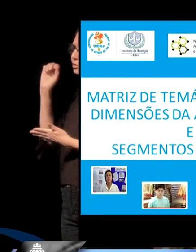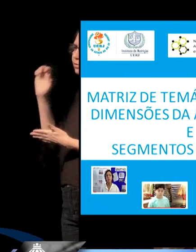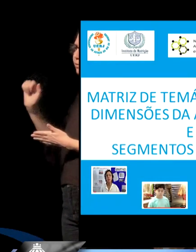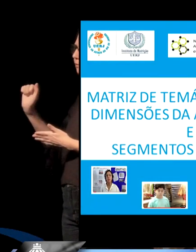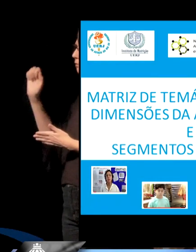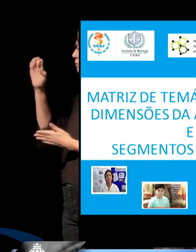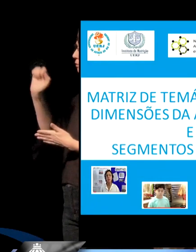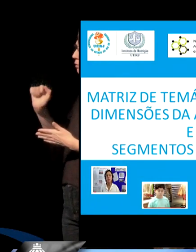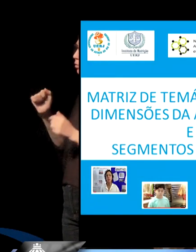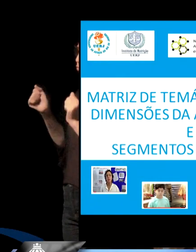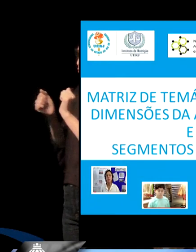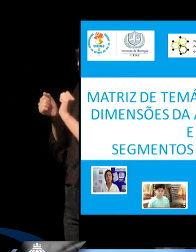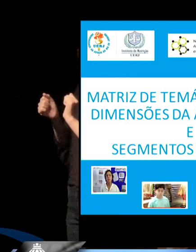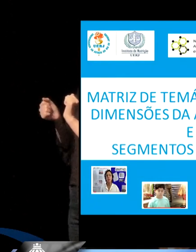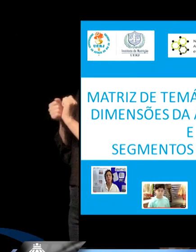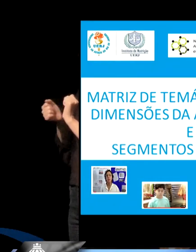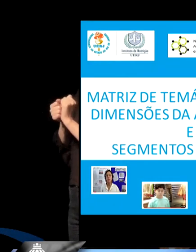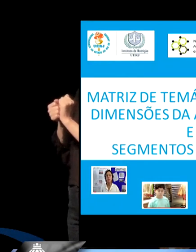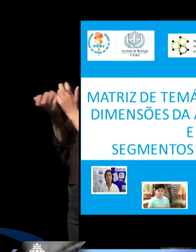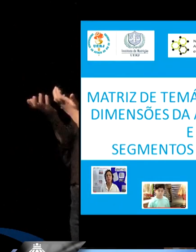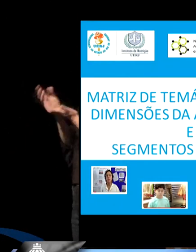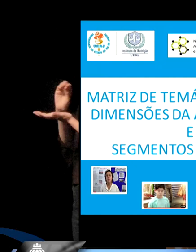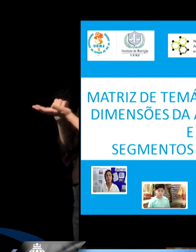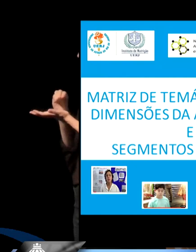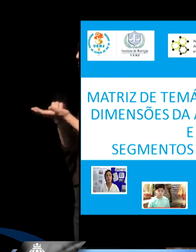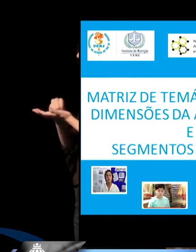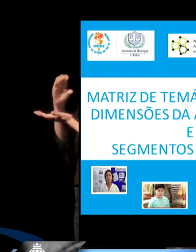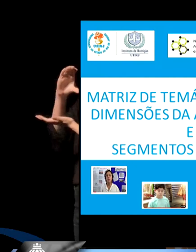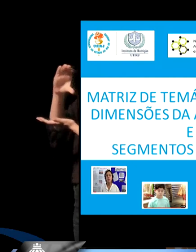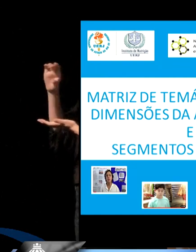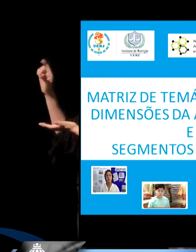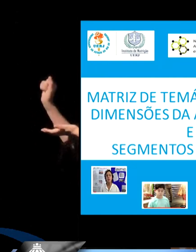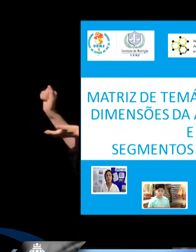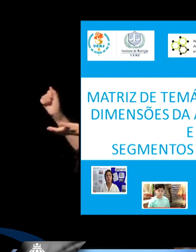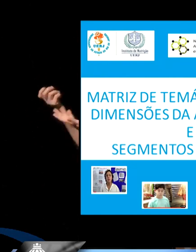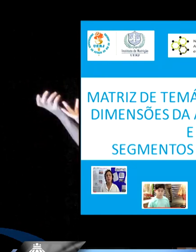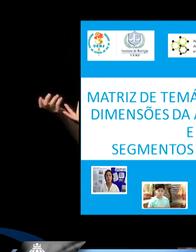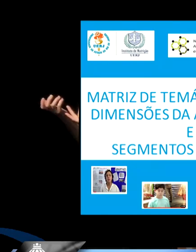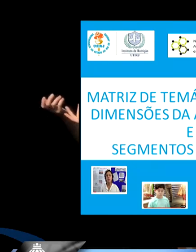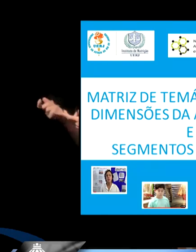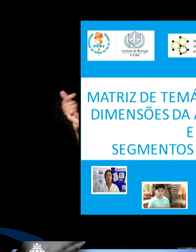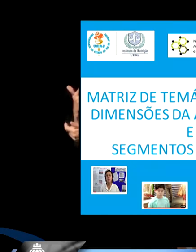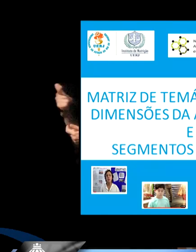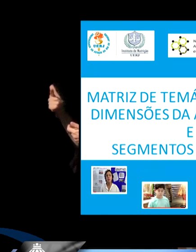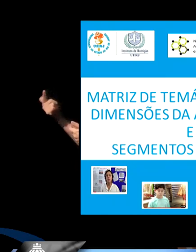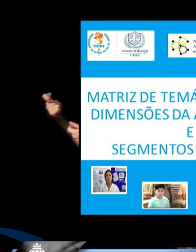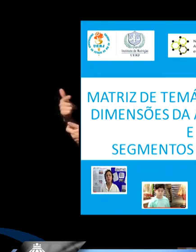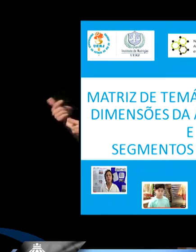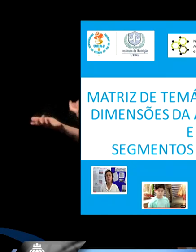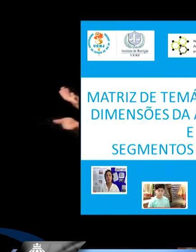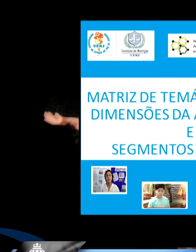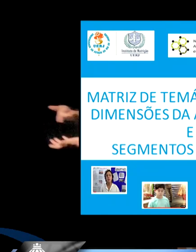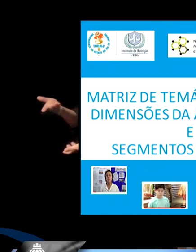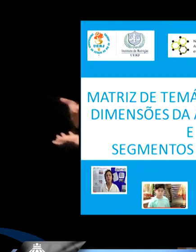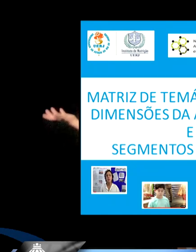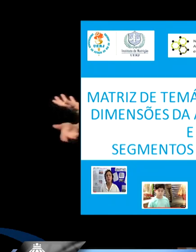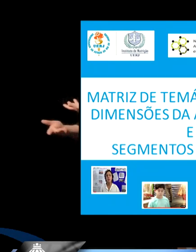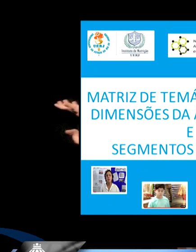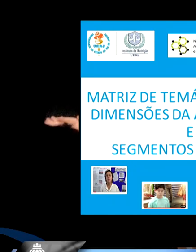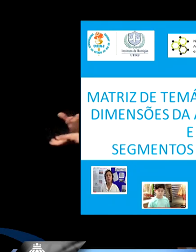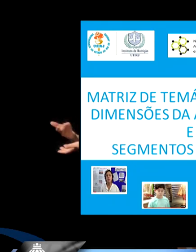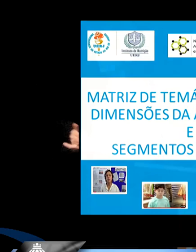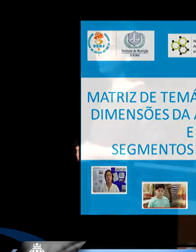a direção né a coordenação ficava até meio assim né porque não tava presente ali no dia a dia